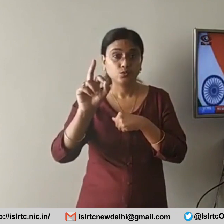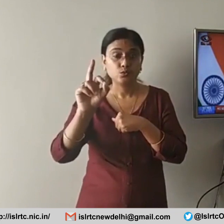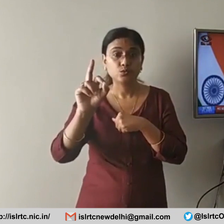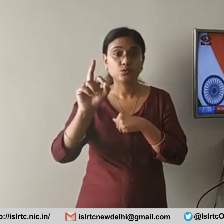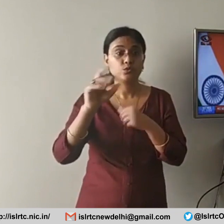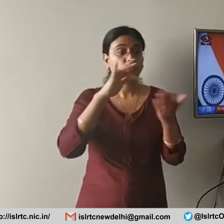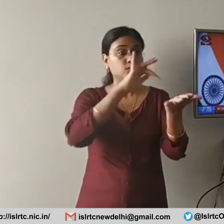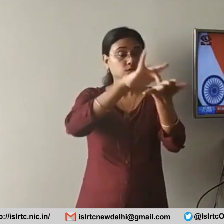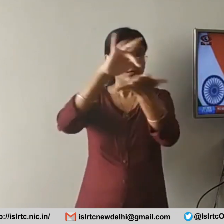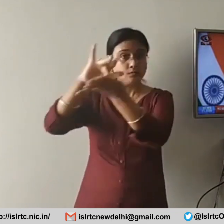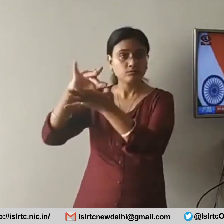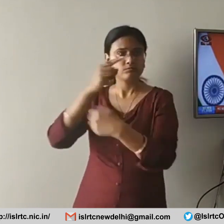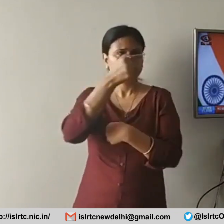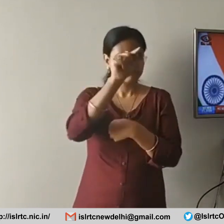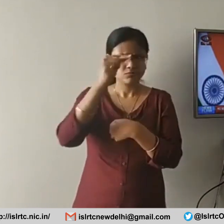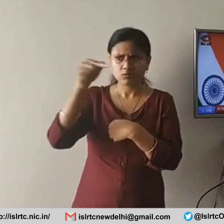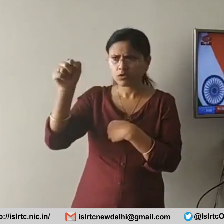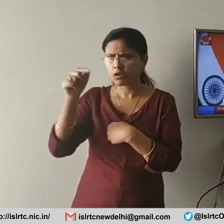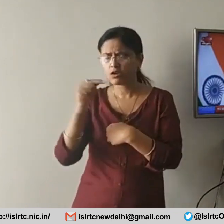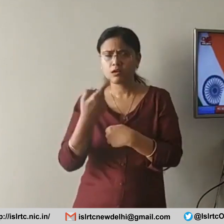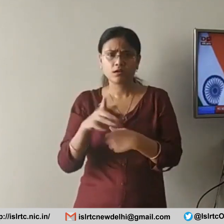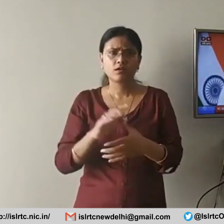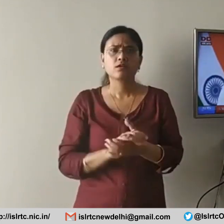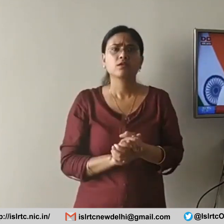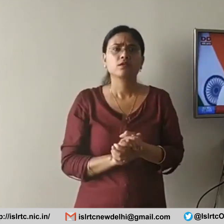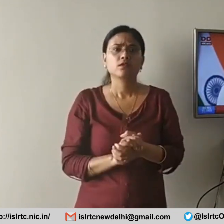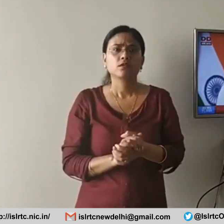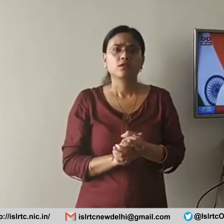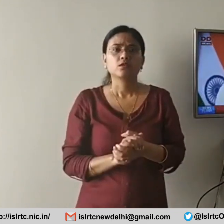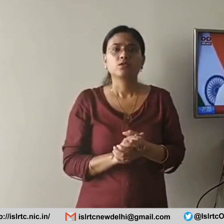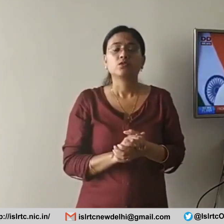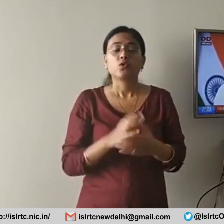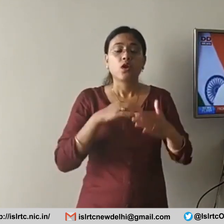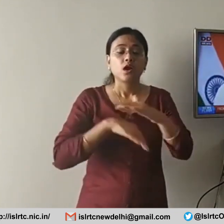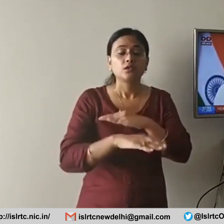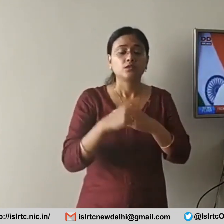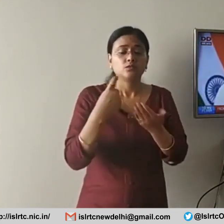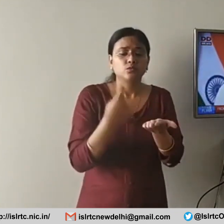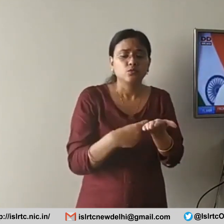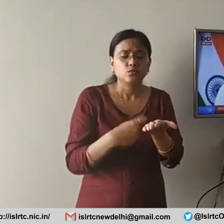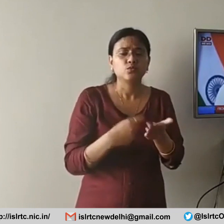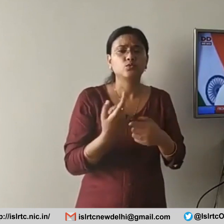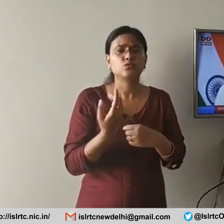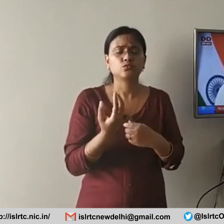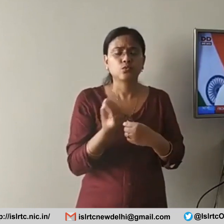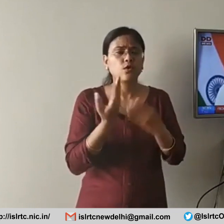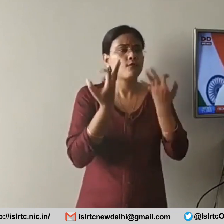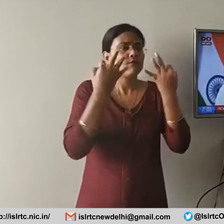चिन्हित क्षेत्रों में इस सीमित छूट का प्रावधान